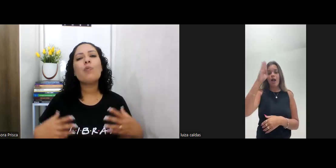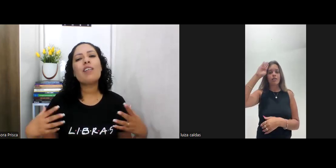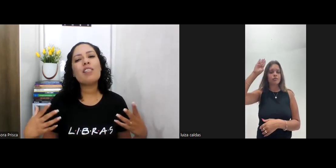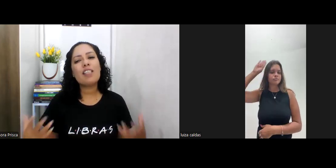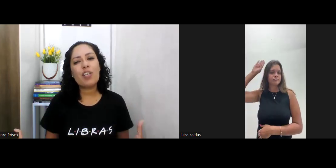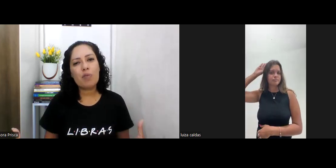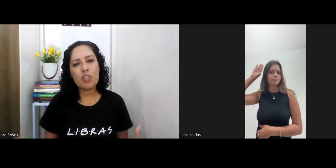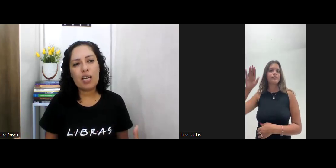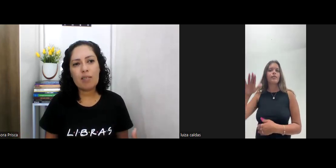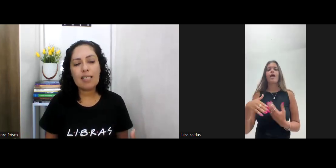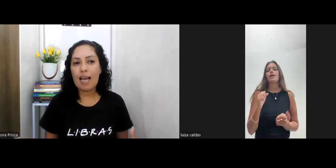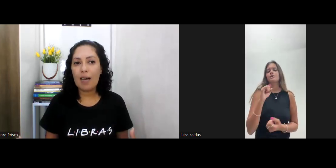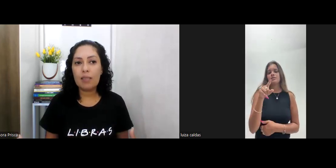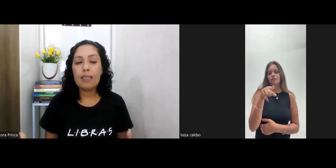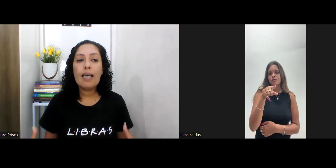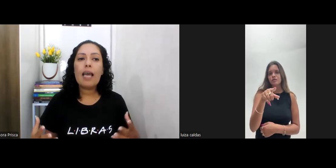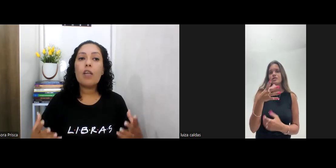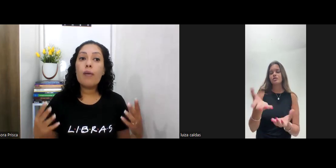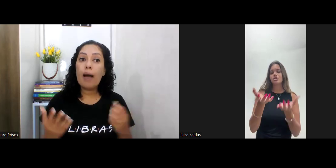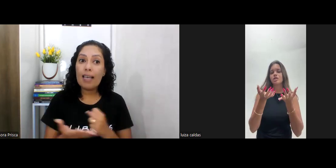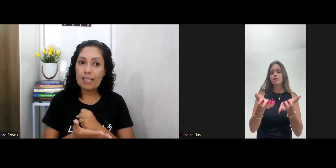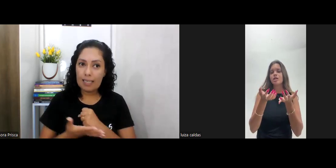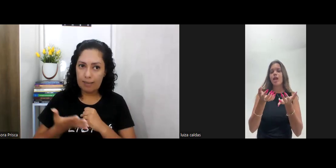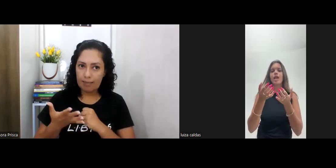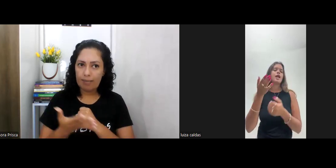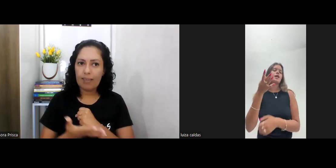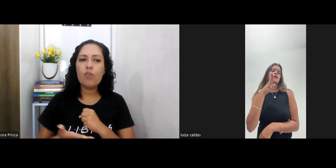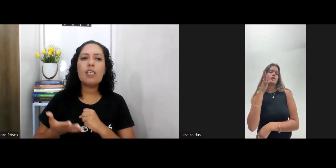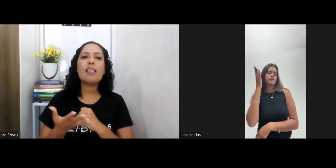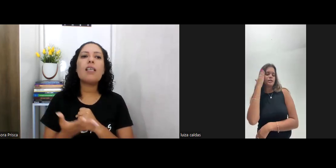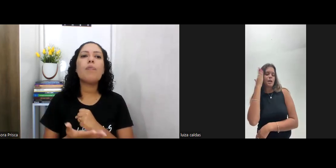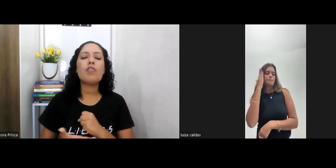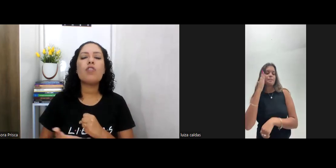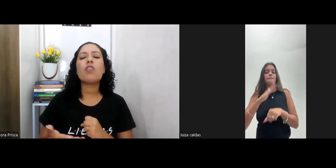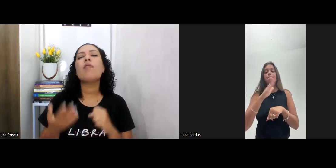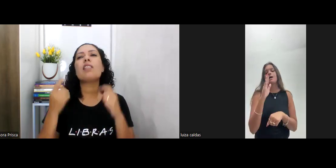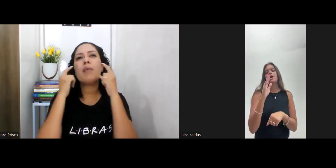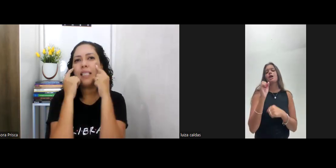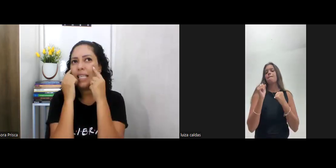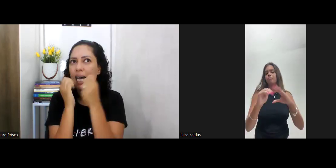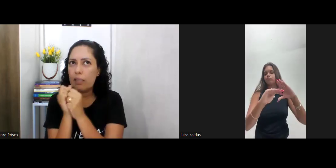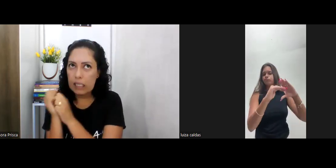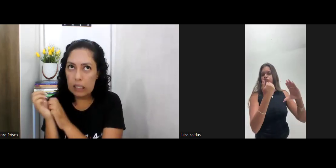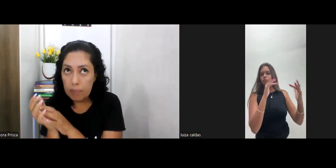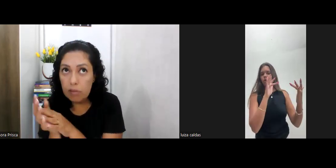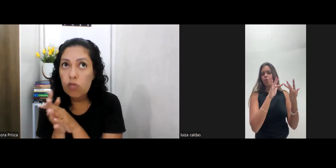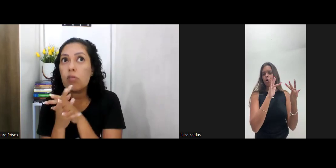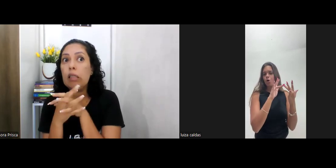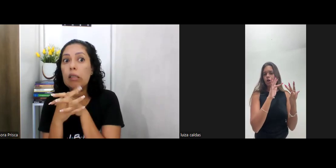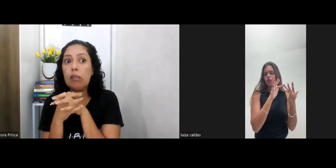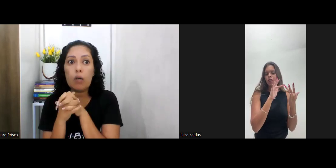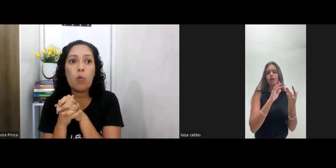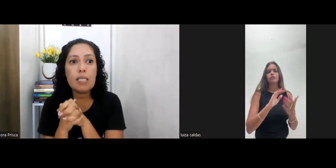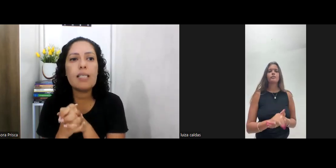Eu espero que vocês tenham gostado dessa aula. Ela foi básica, ela foi simples. Aí você pensa assim, caramba,